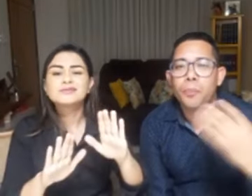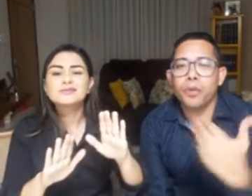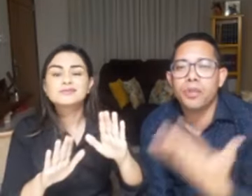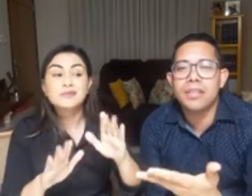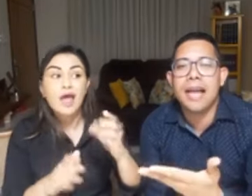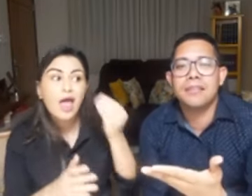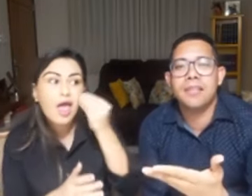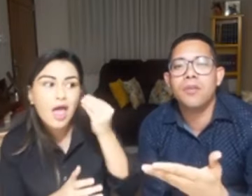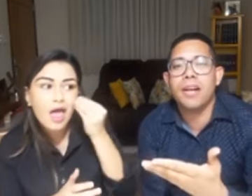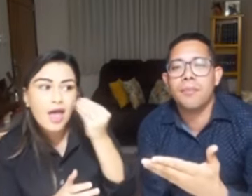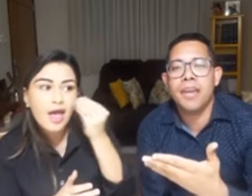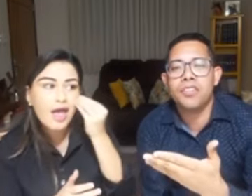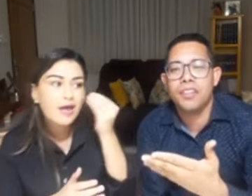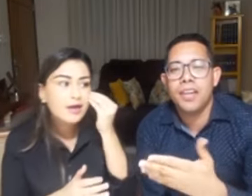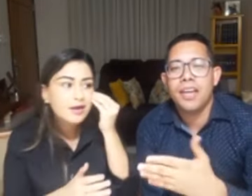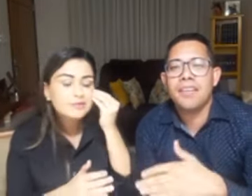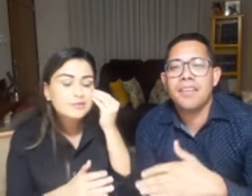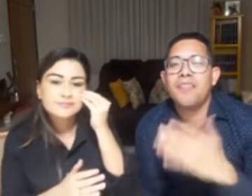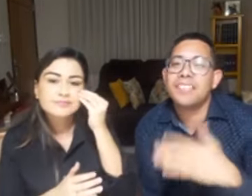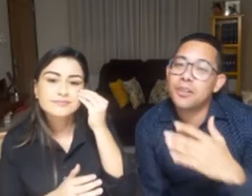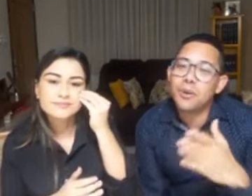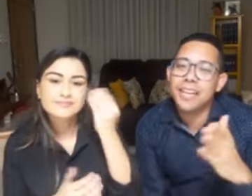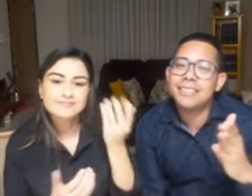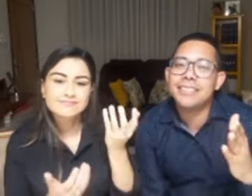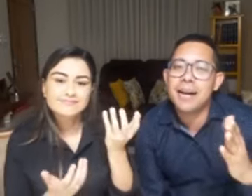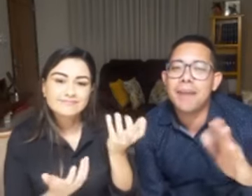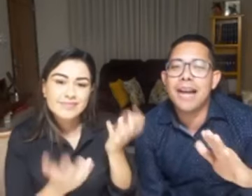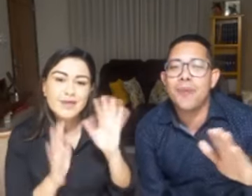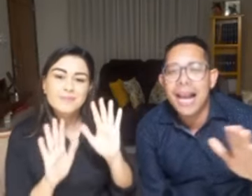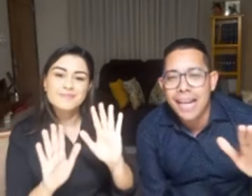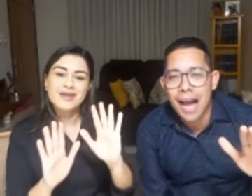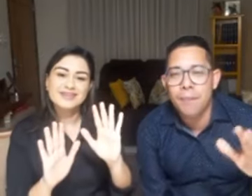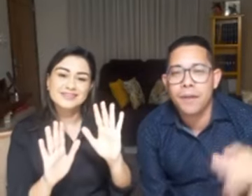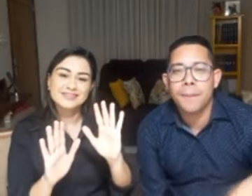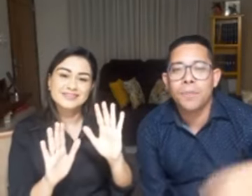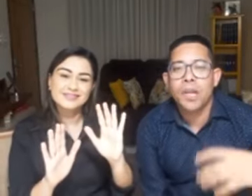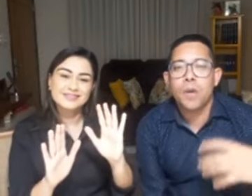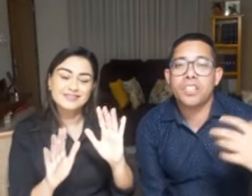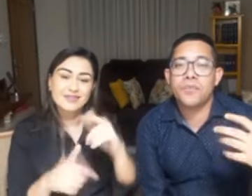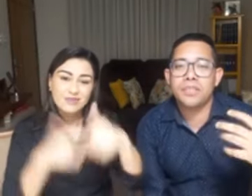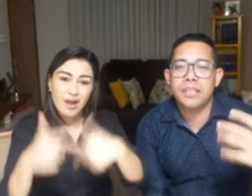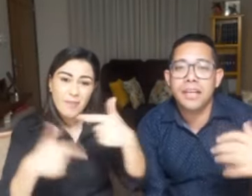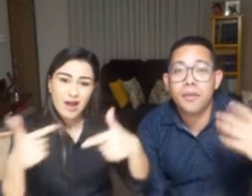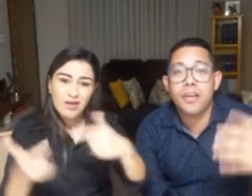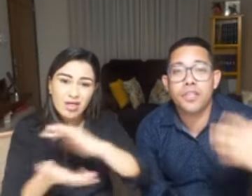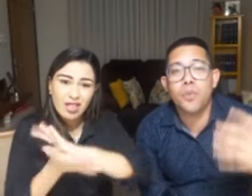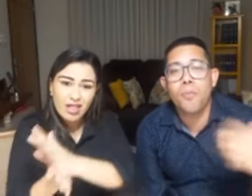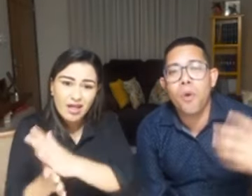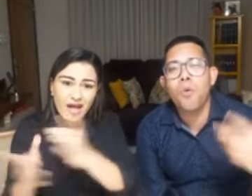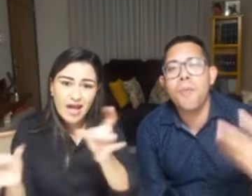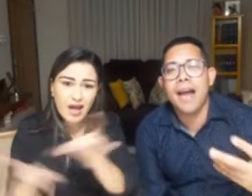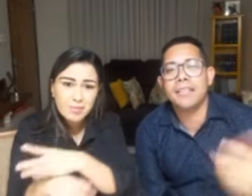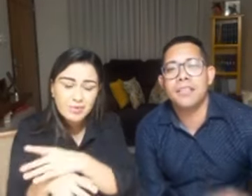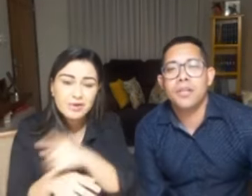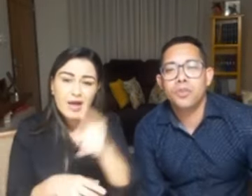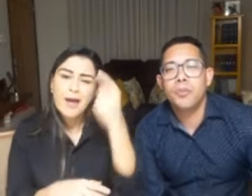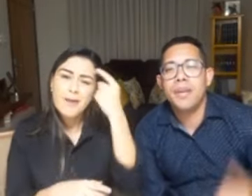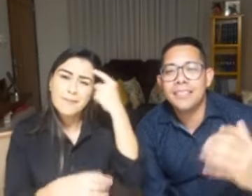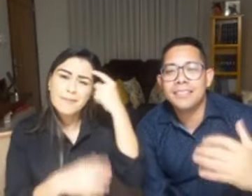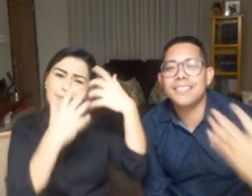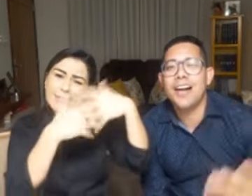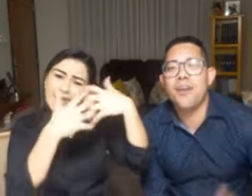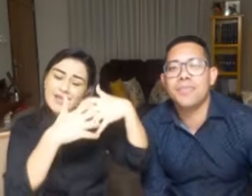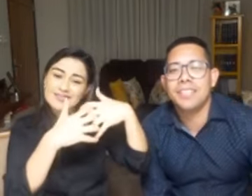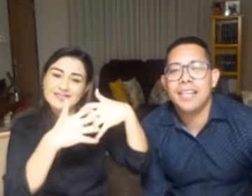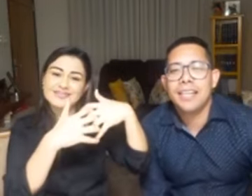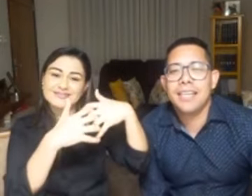outras oportunidades secularmente, que vai fazer com que esse trabalho acabe, eu acho que você tem que refletir um pouco mais sobre